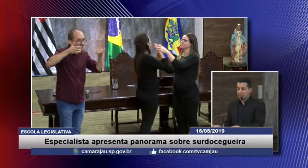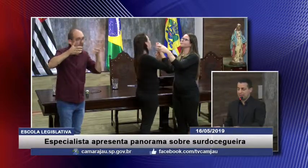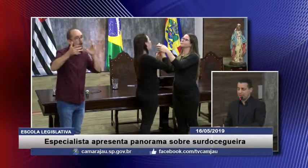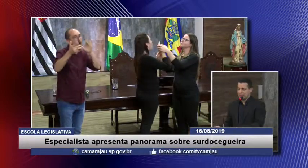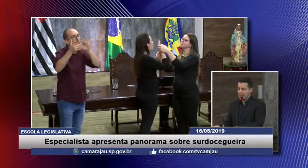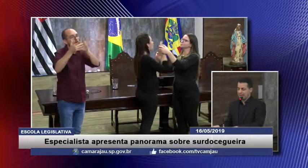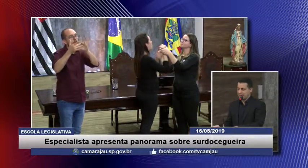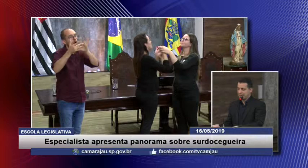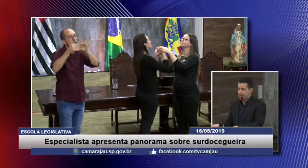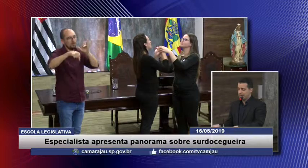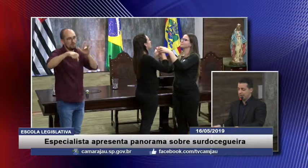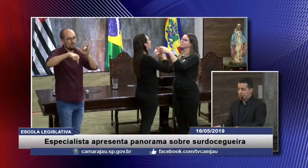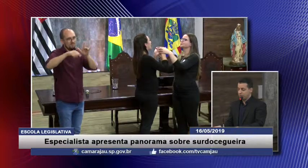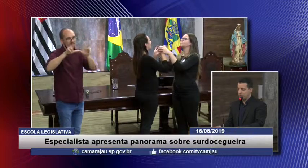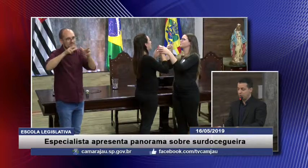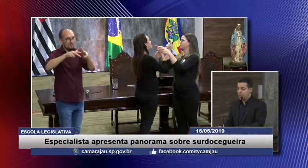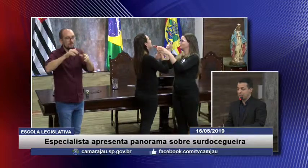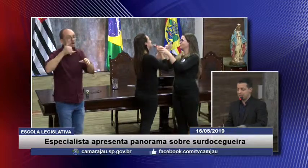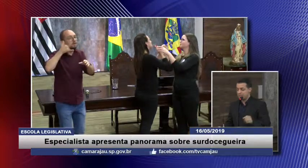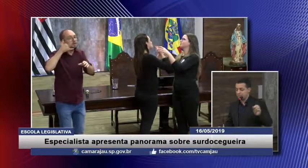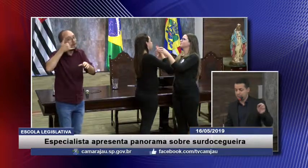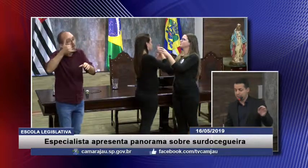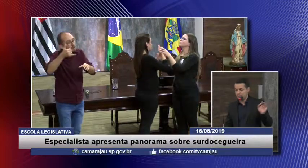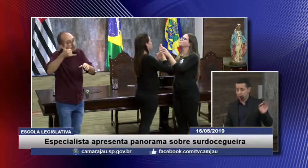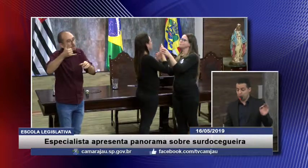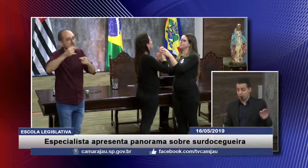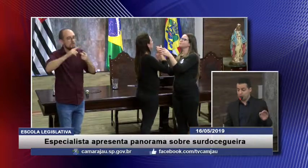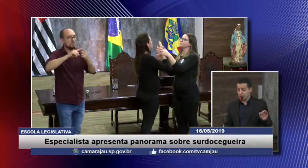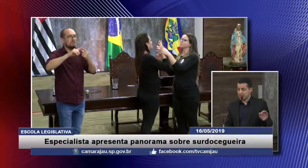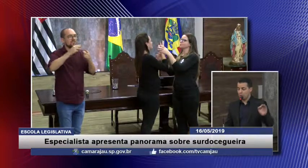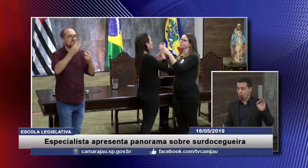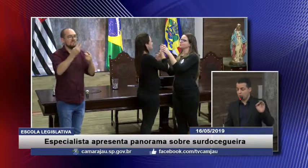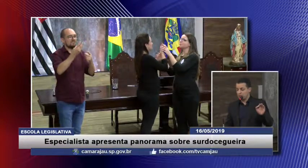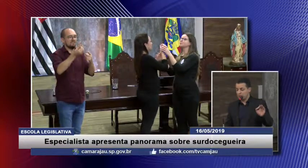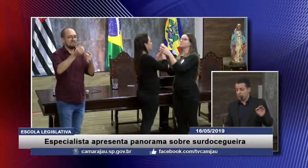a Secretaria da Casa pelo telefone